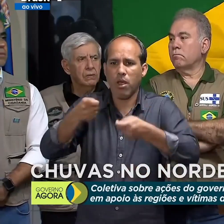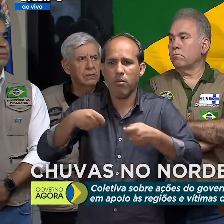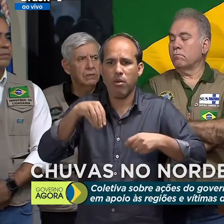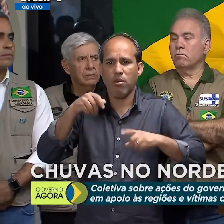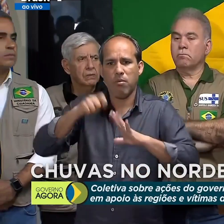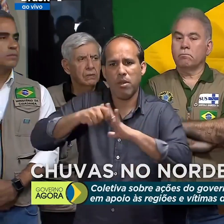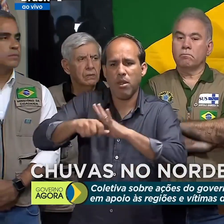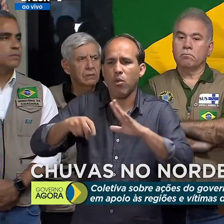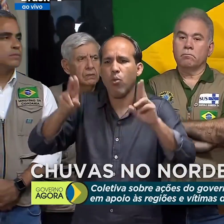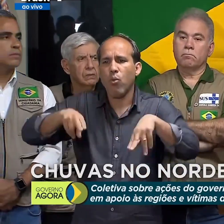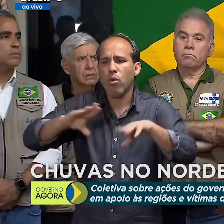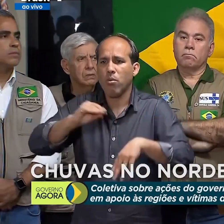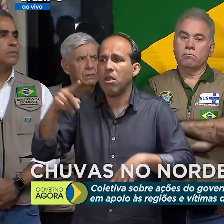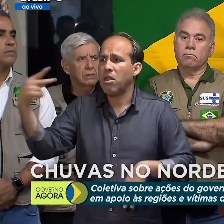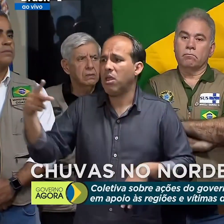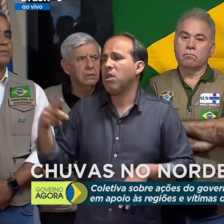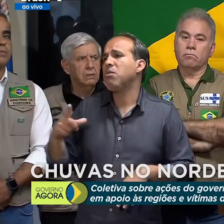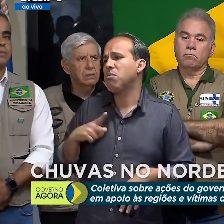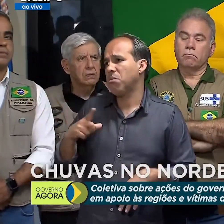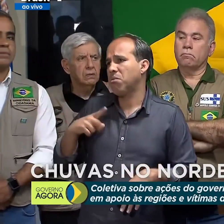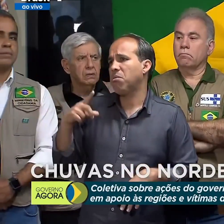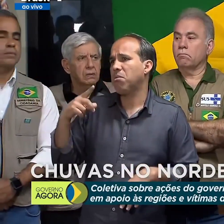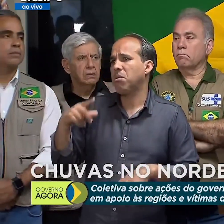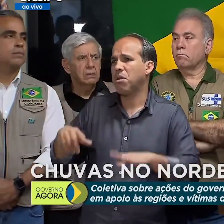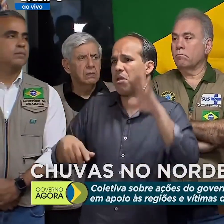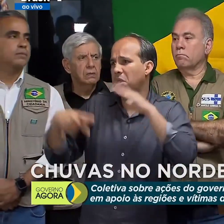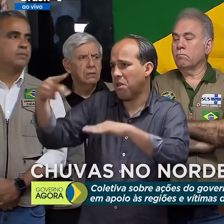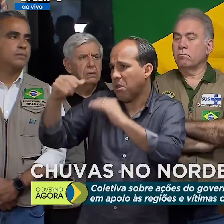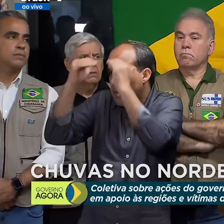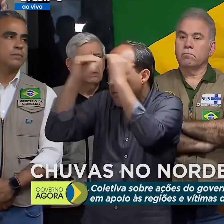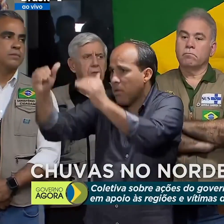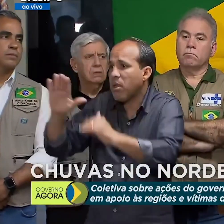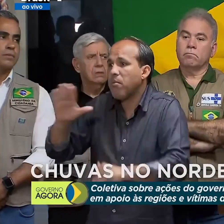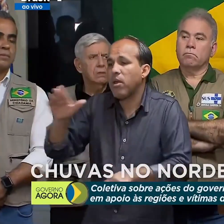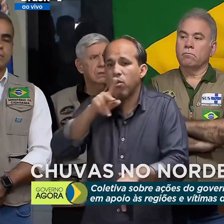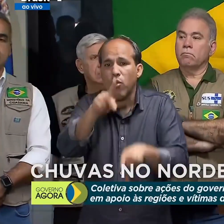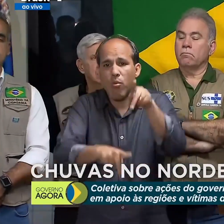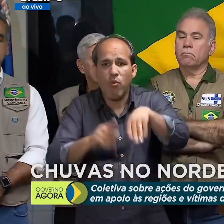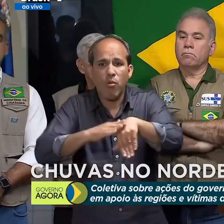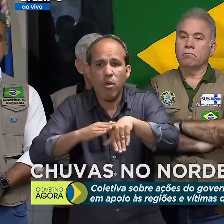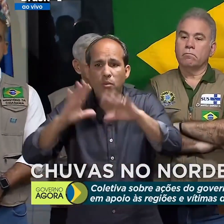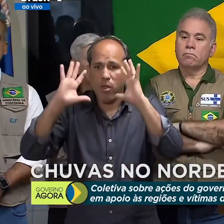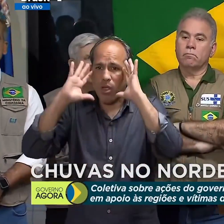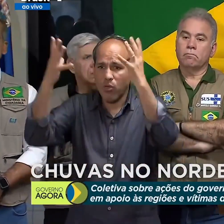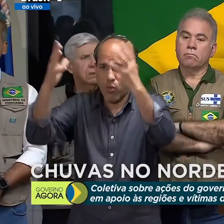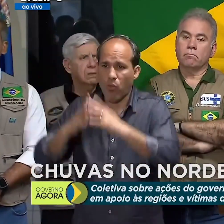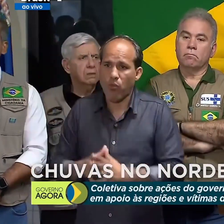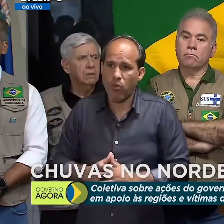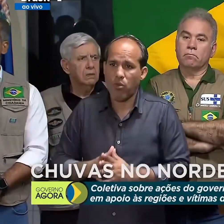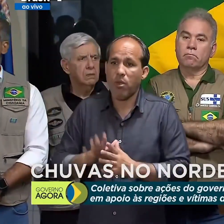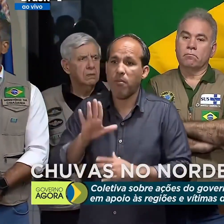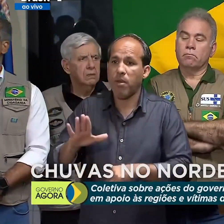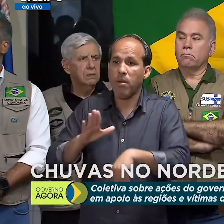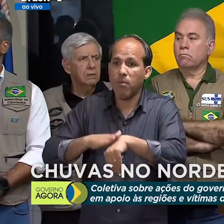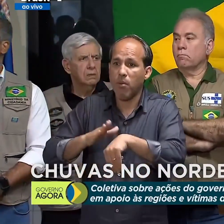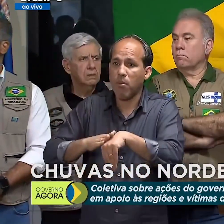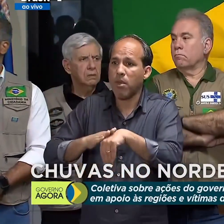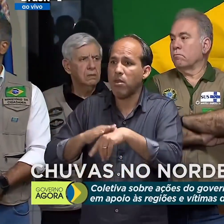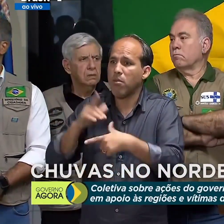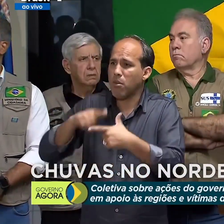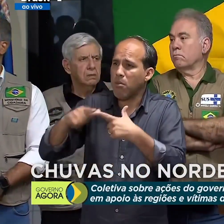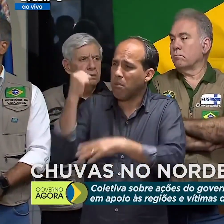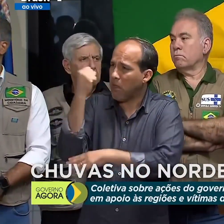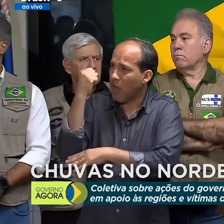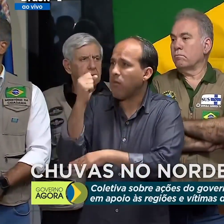política ele tem um candidato dele Eu respeito quem vai decidir é a população agora no momento de crise você